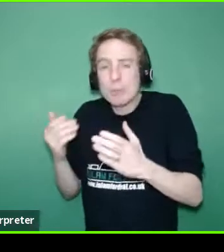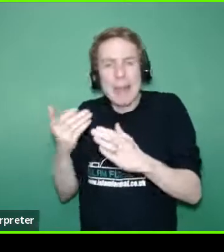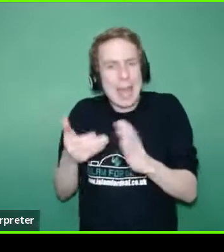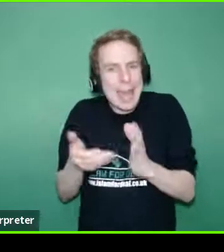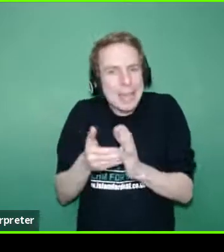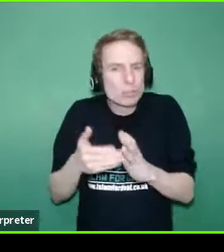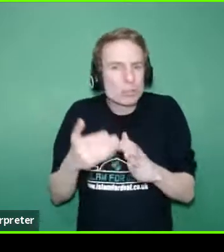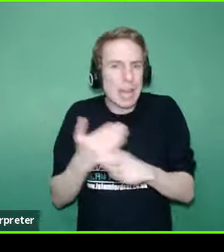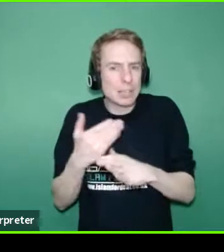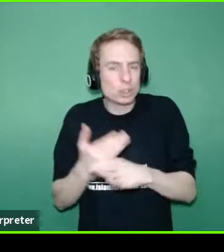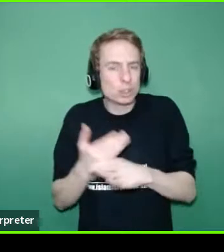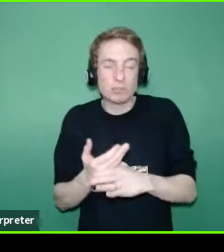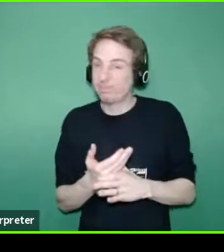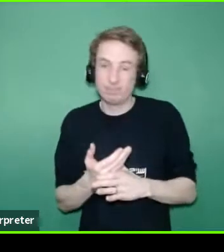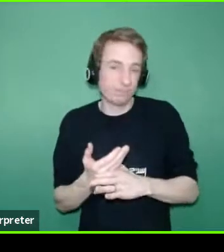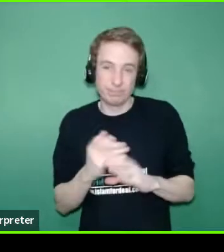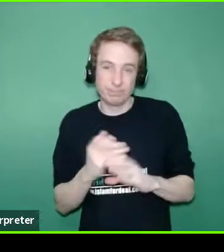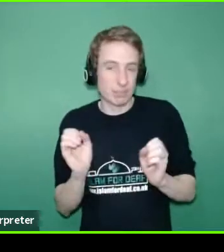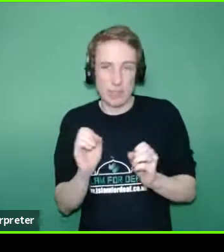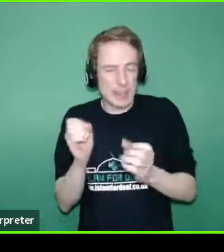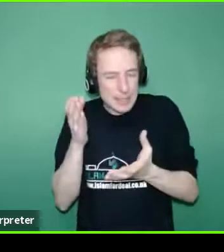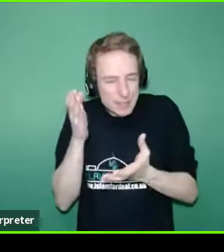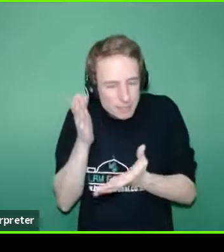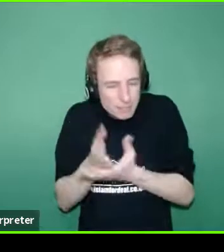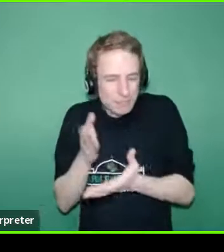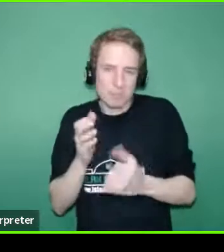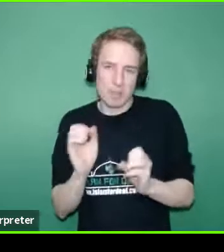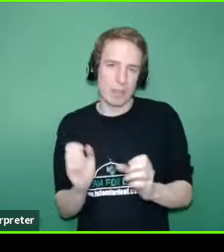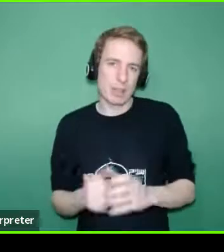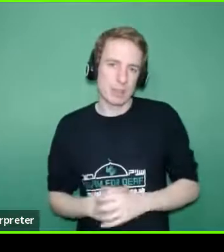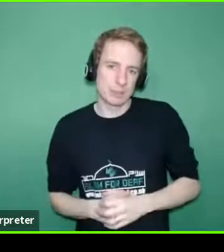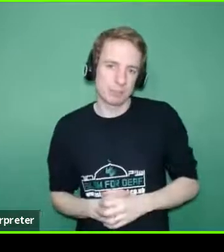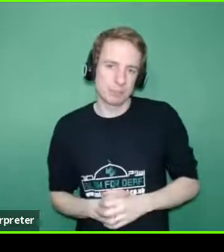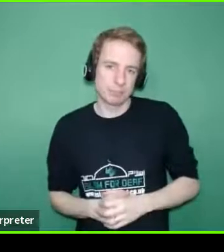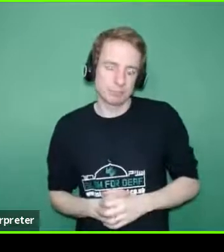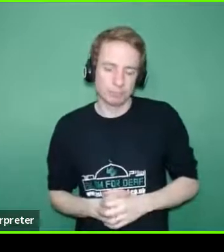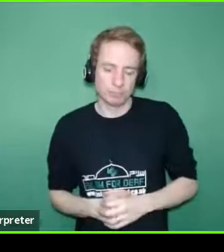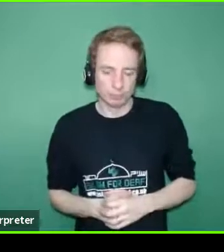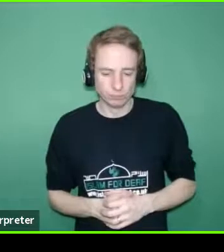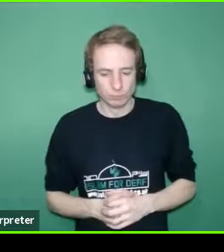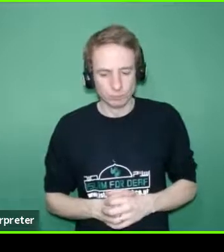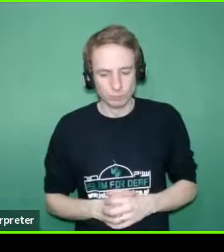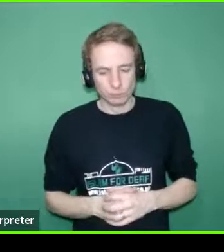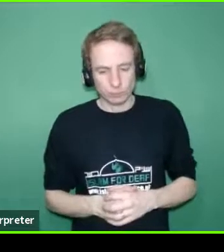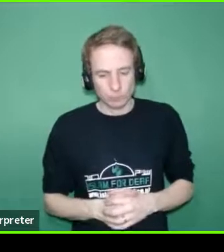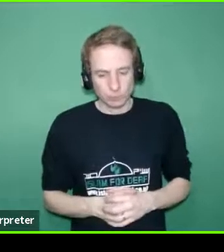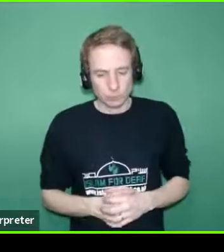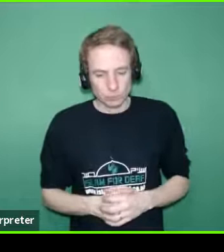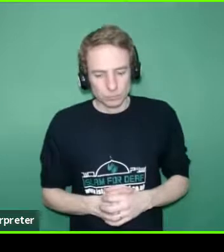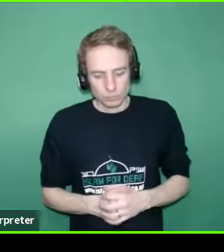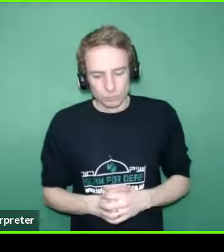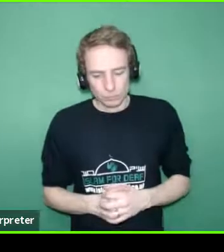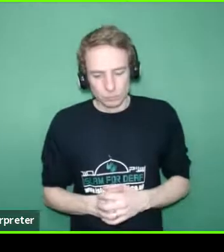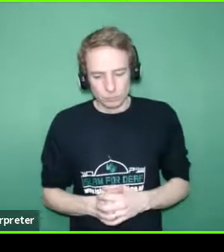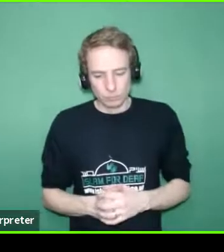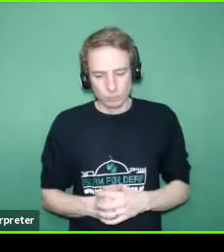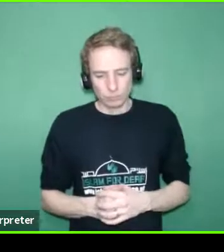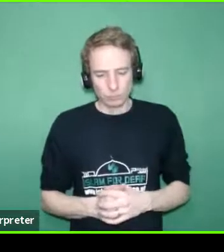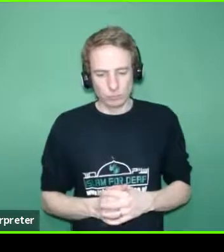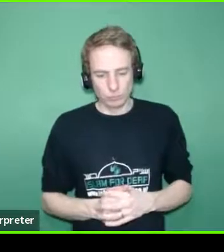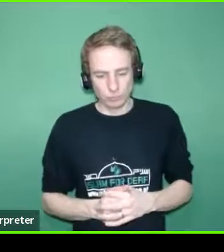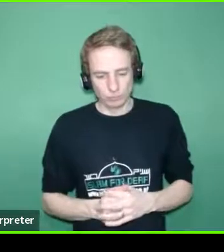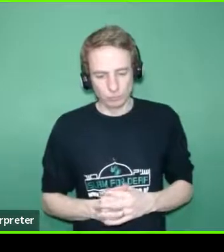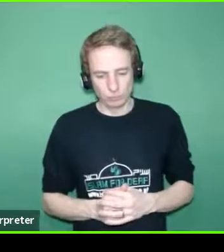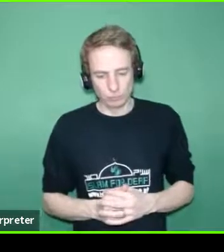يتناقله الناس عن أمر أو عن عمل يقال له صلاة الرغائب، صلاة